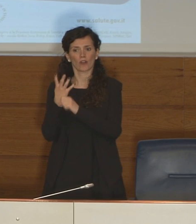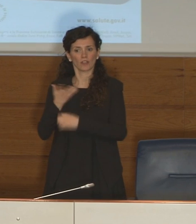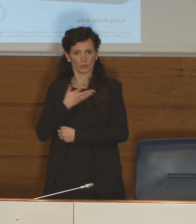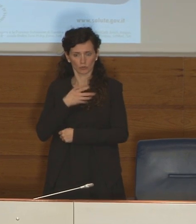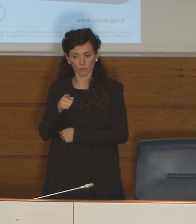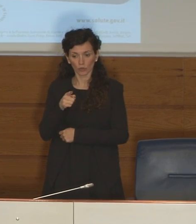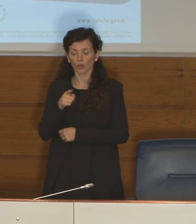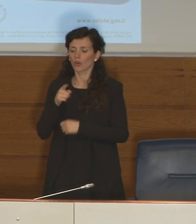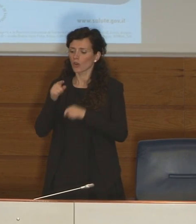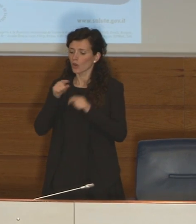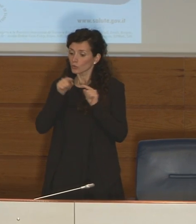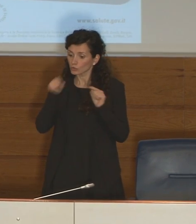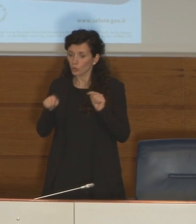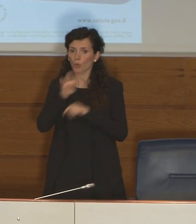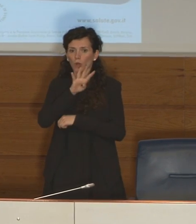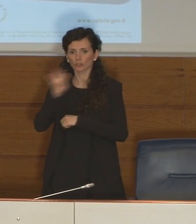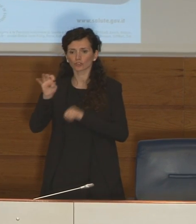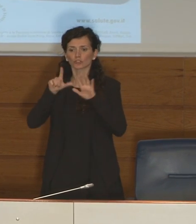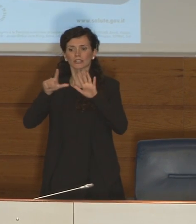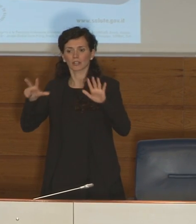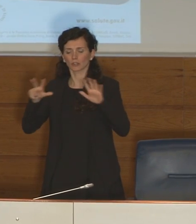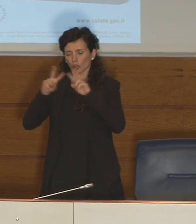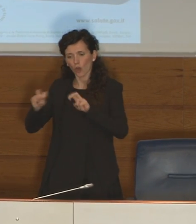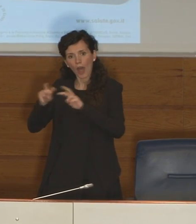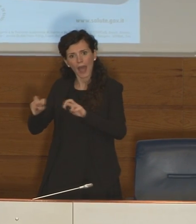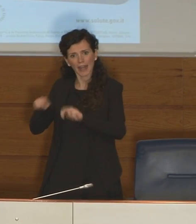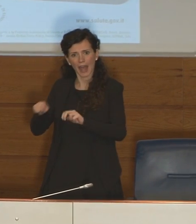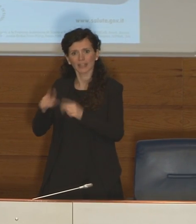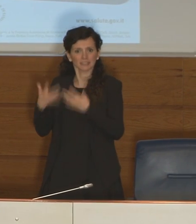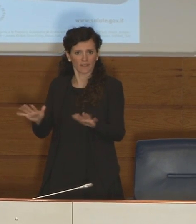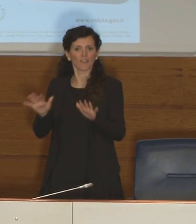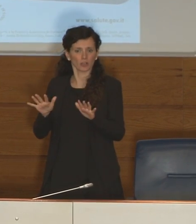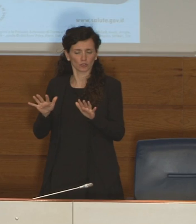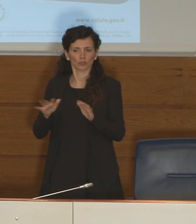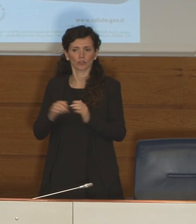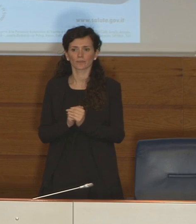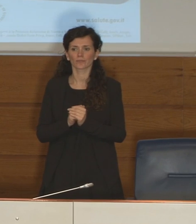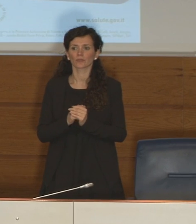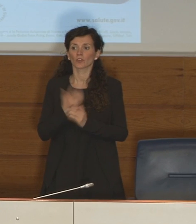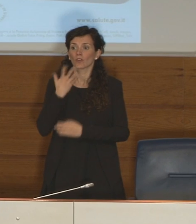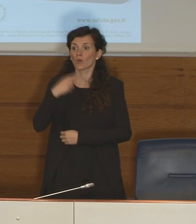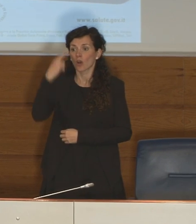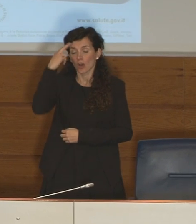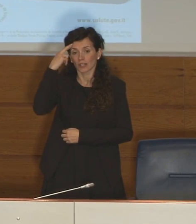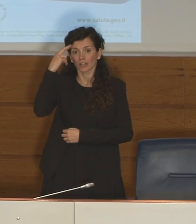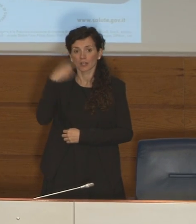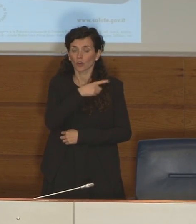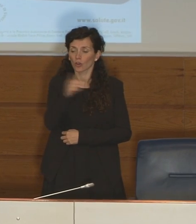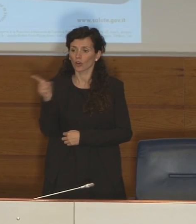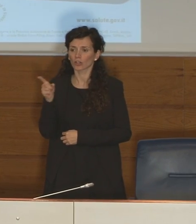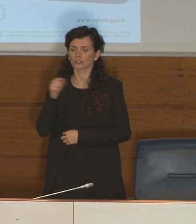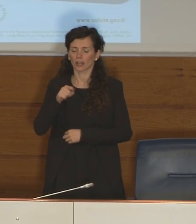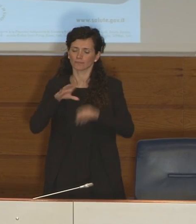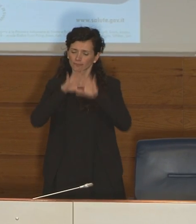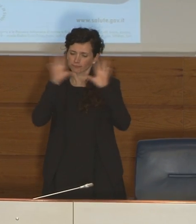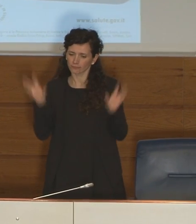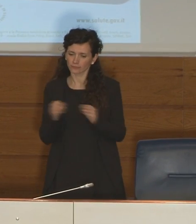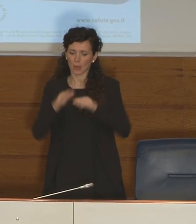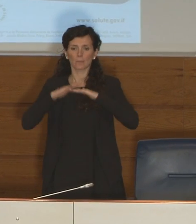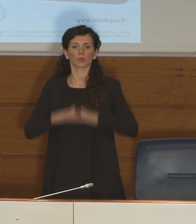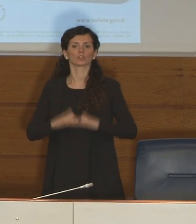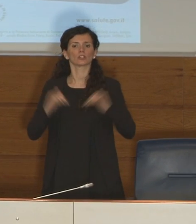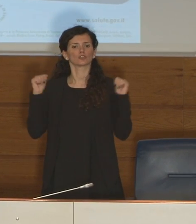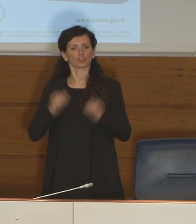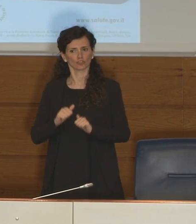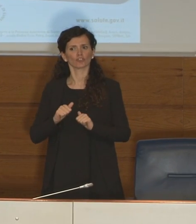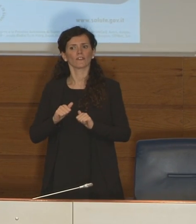analisi condotte voglio anche ricordare che complessivamente la macchina del sistema di protezione civile